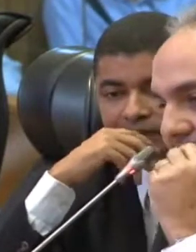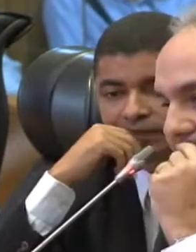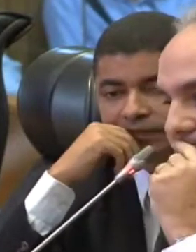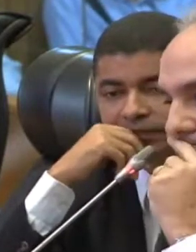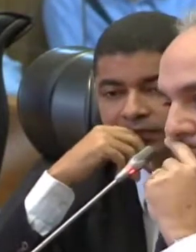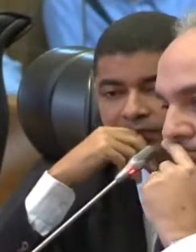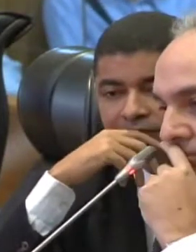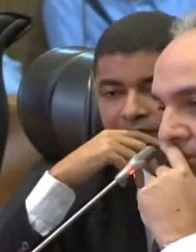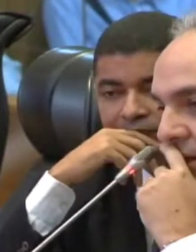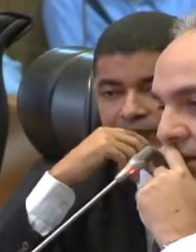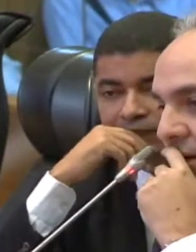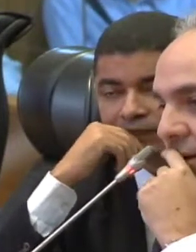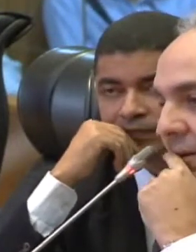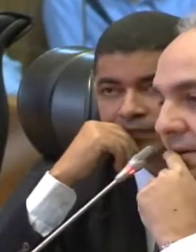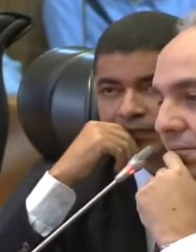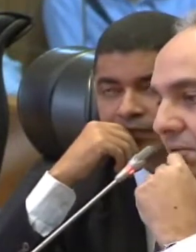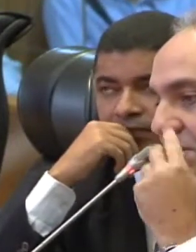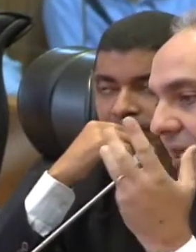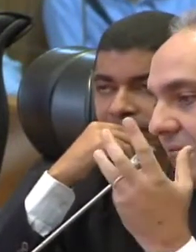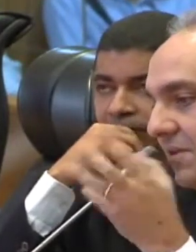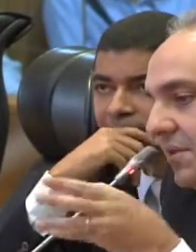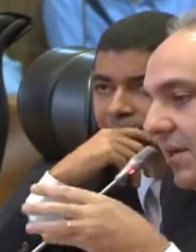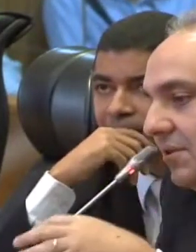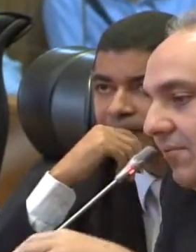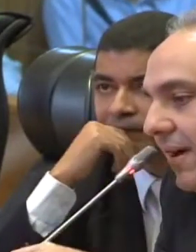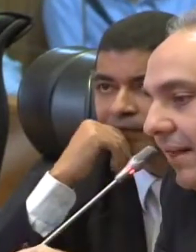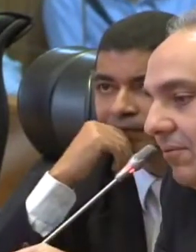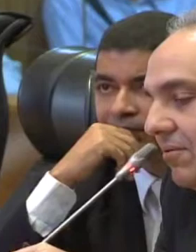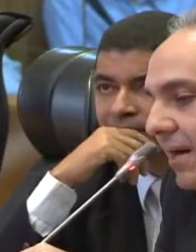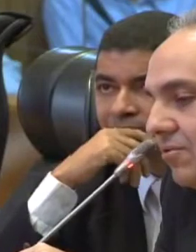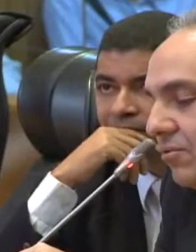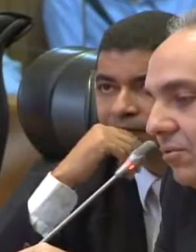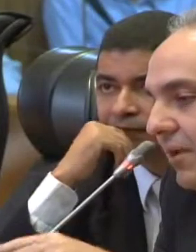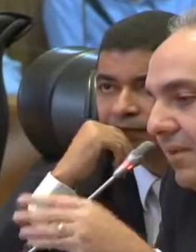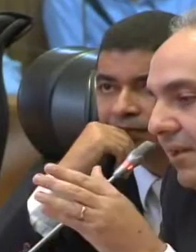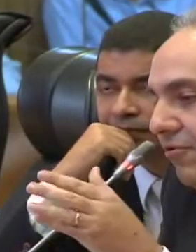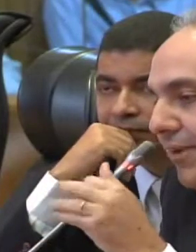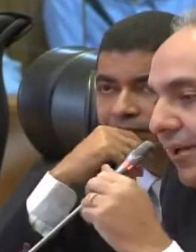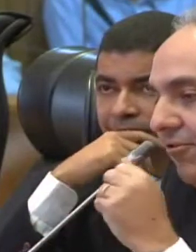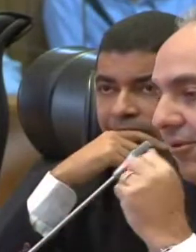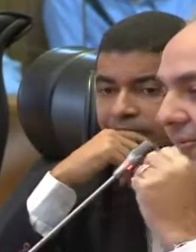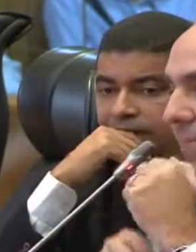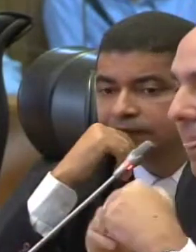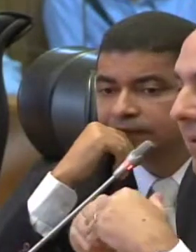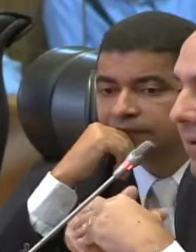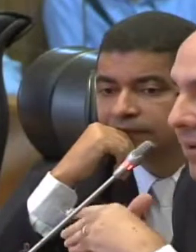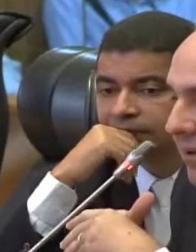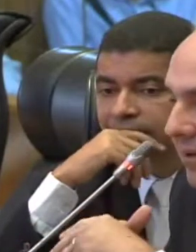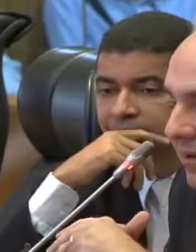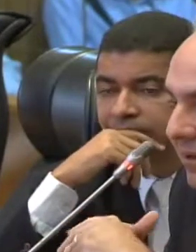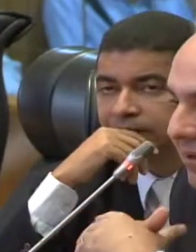casa, em função de ser, de fato, um assunto eminentemente